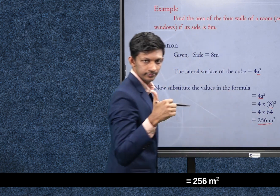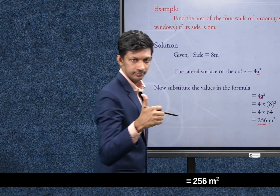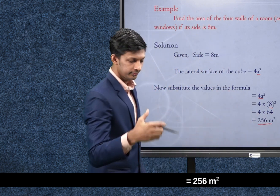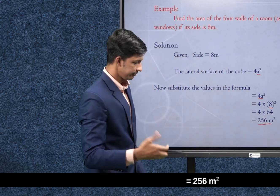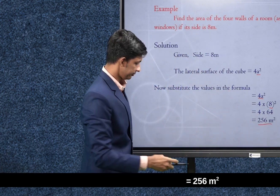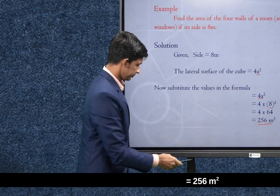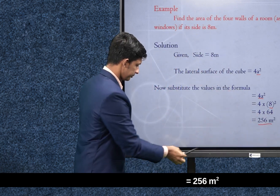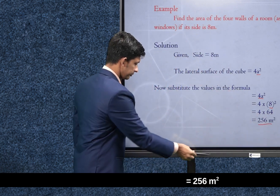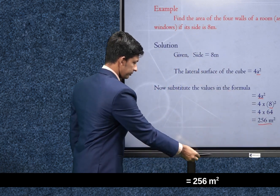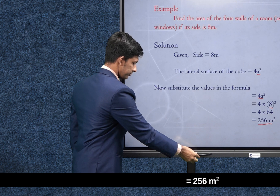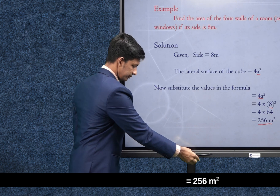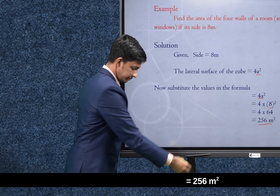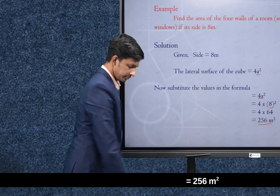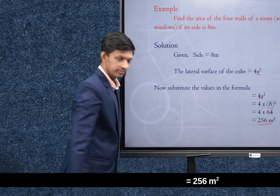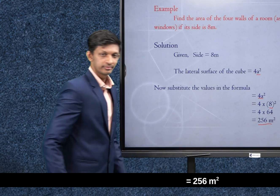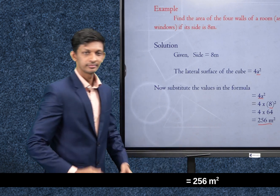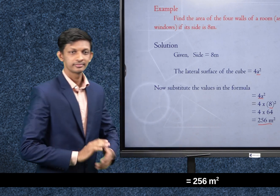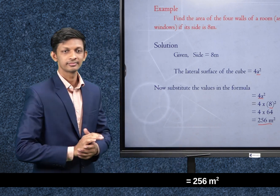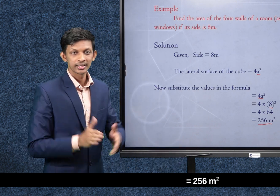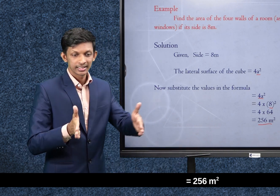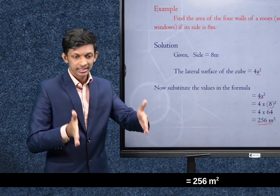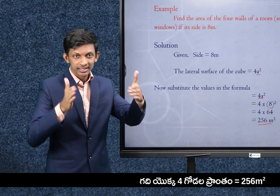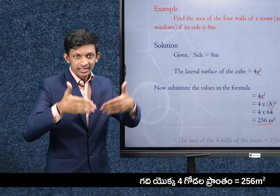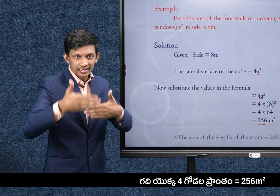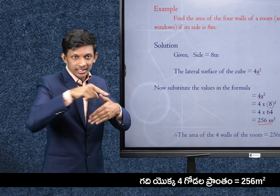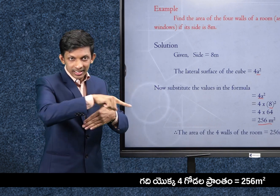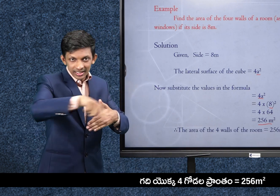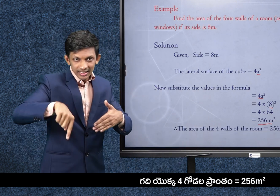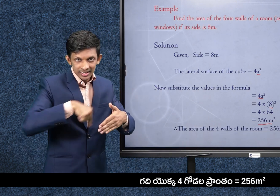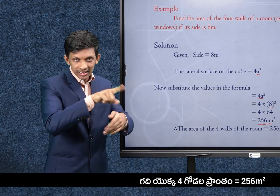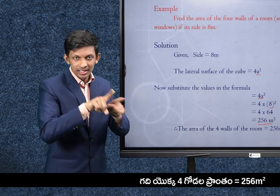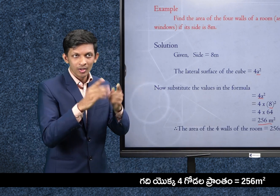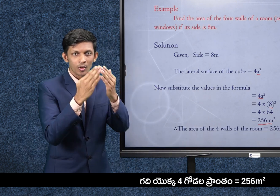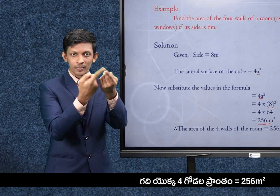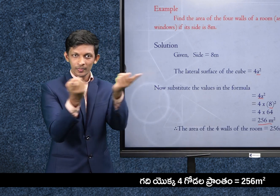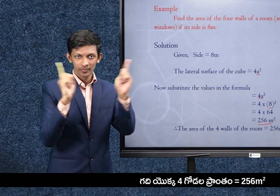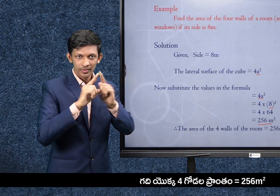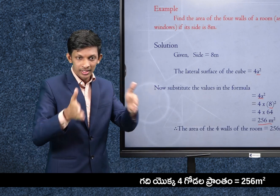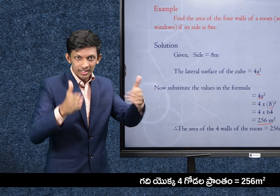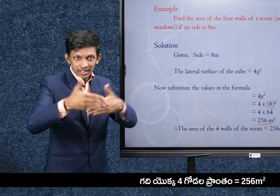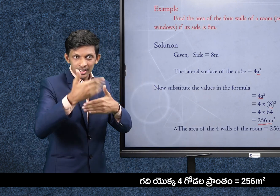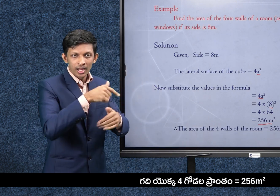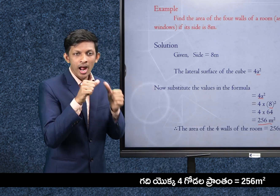ఫైనలీ 256. గది యొక్క 4 గోడల ప్రాంతం 256